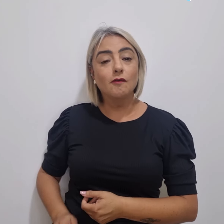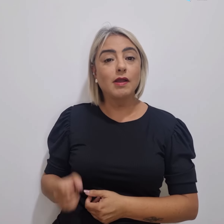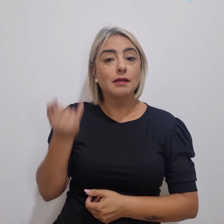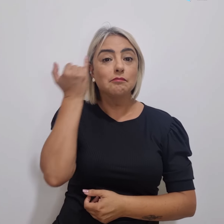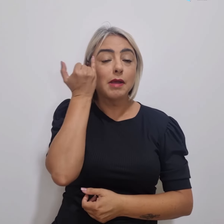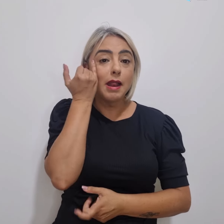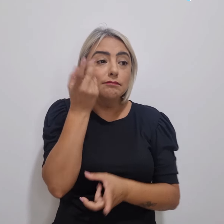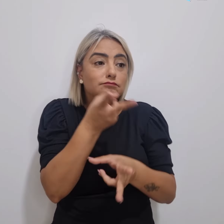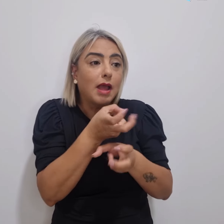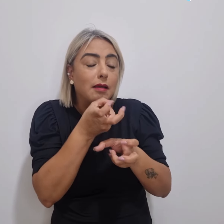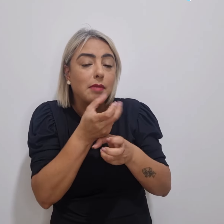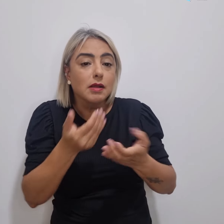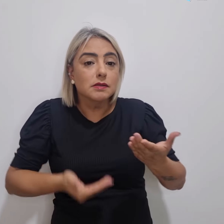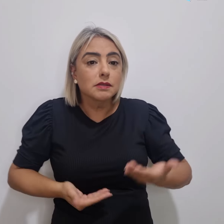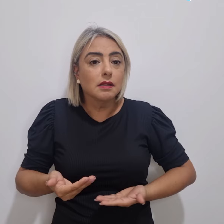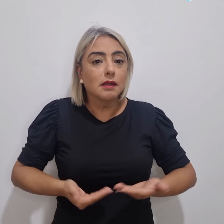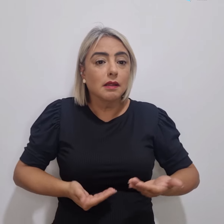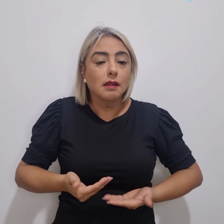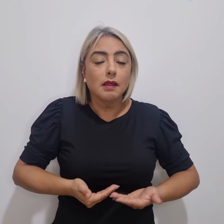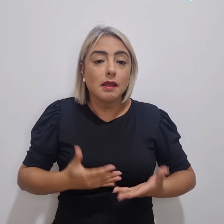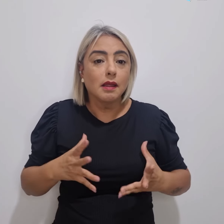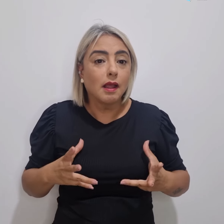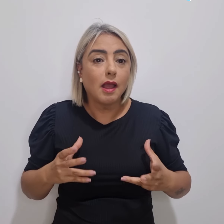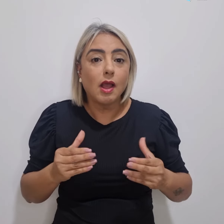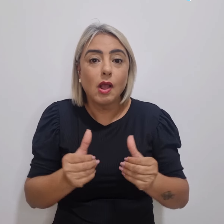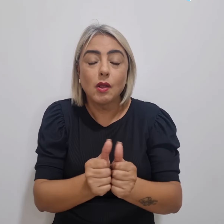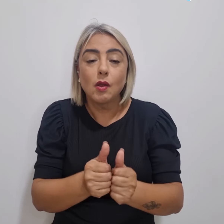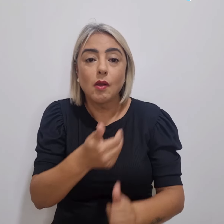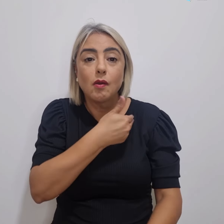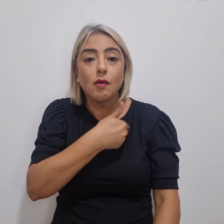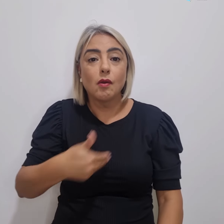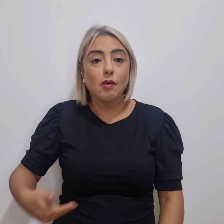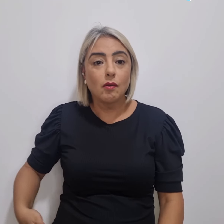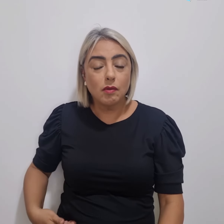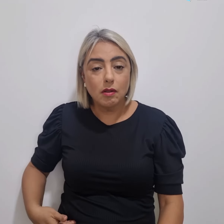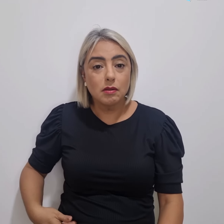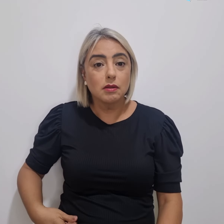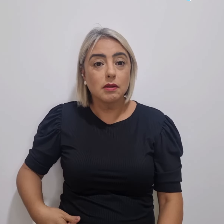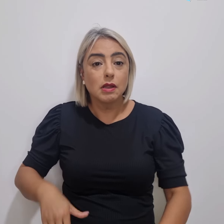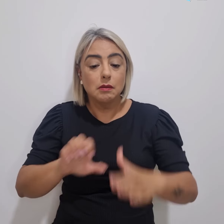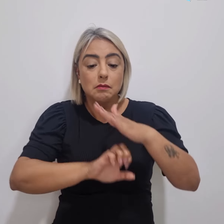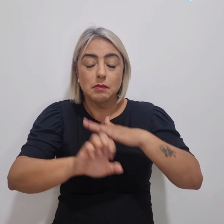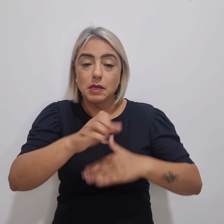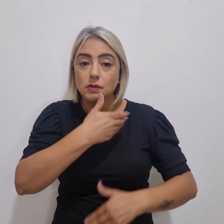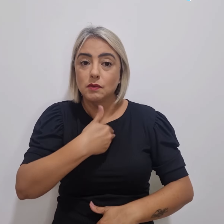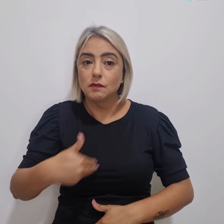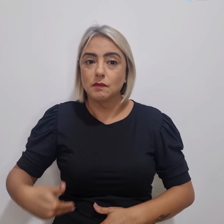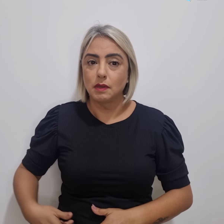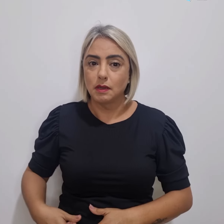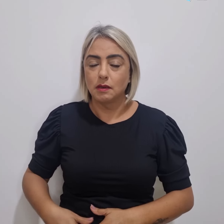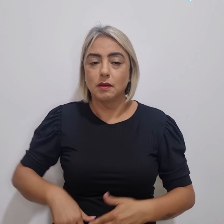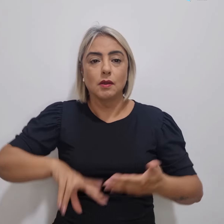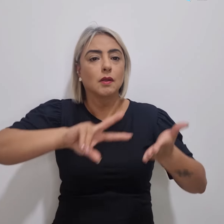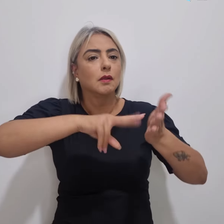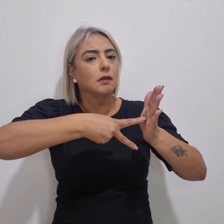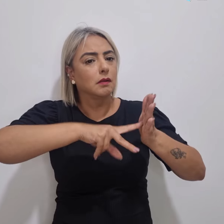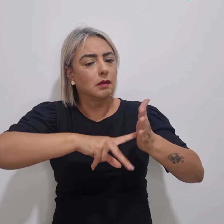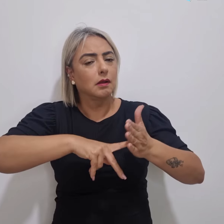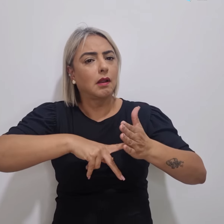serviço que deveria ser totalmente público e estatal. O Simpro declara seu